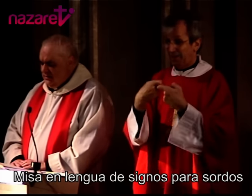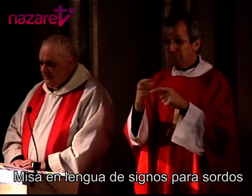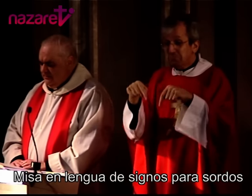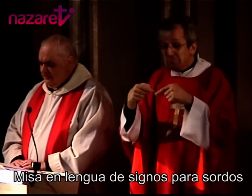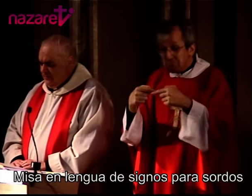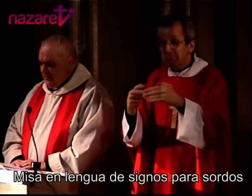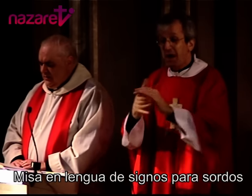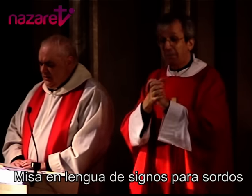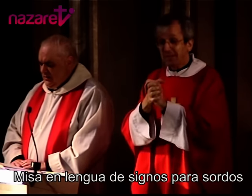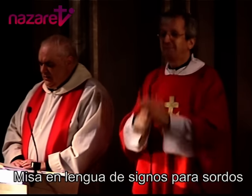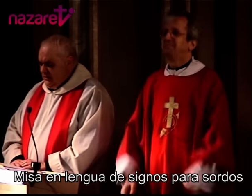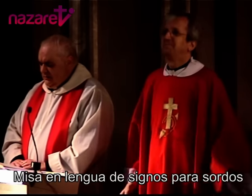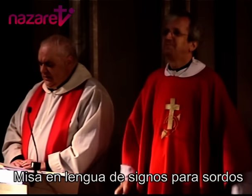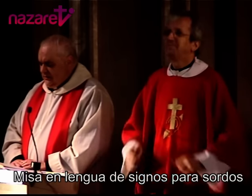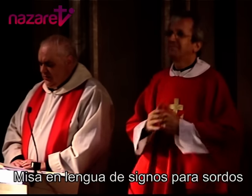entre sí.